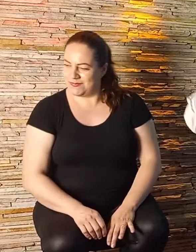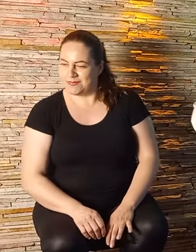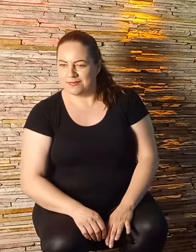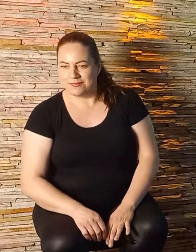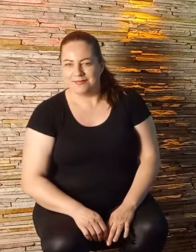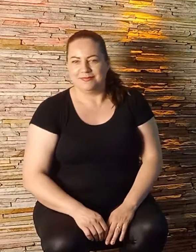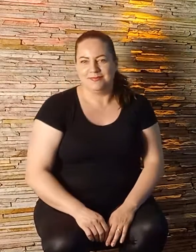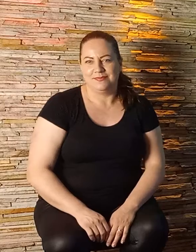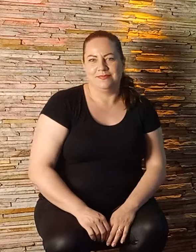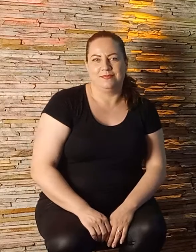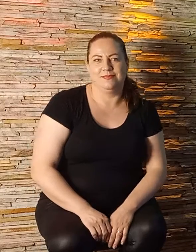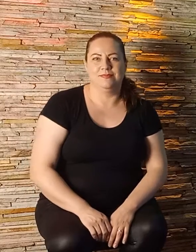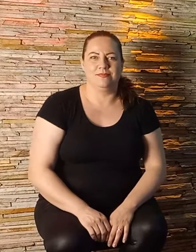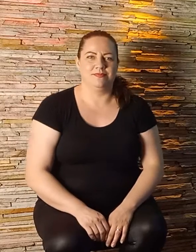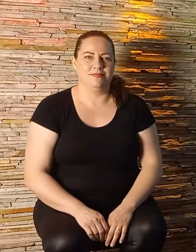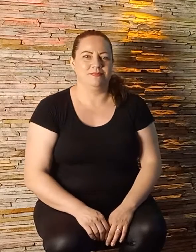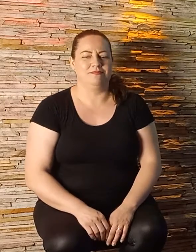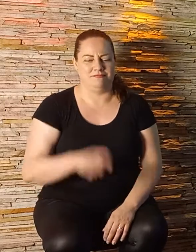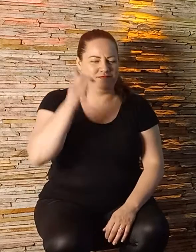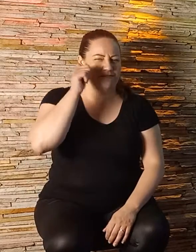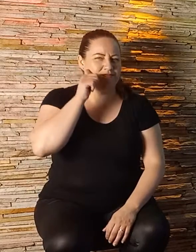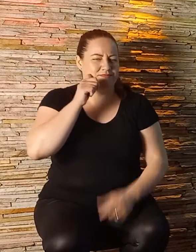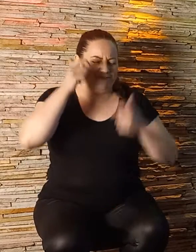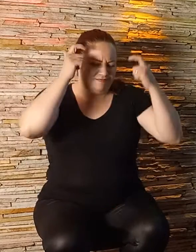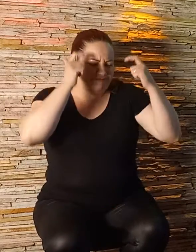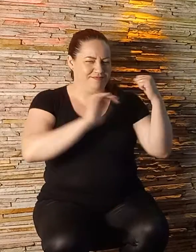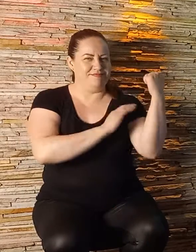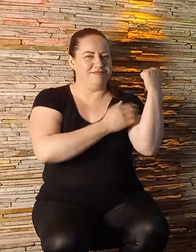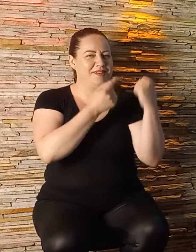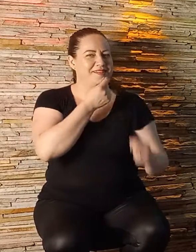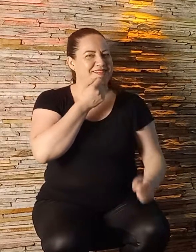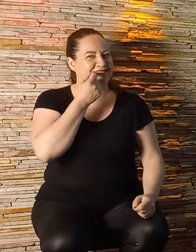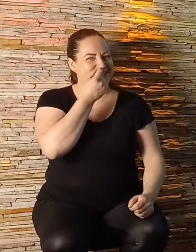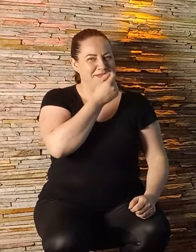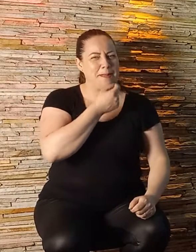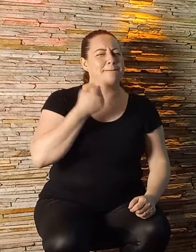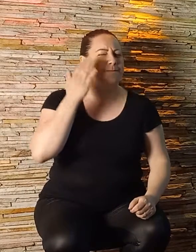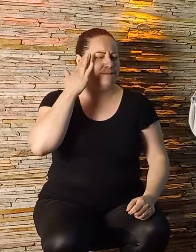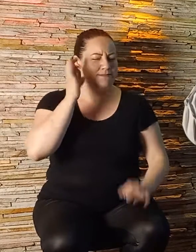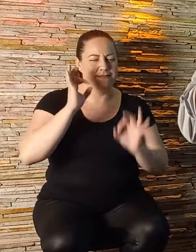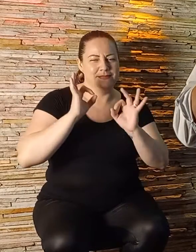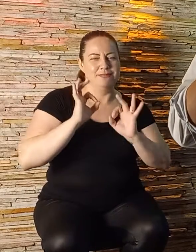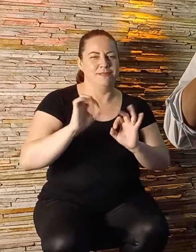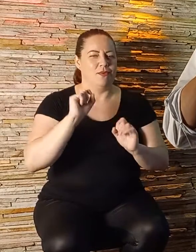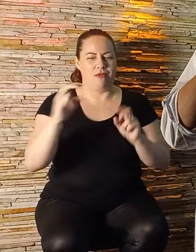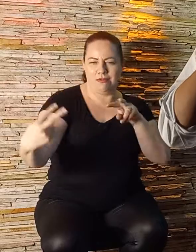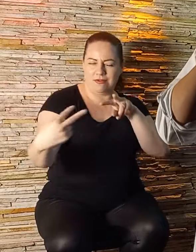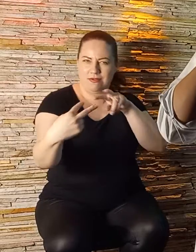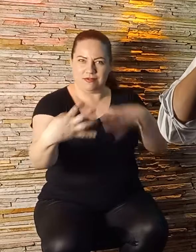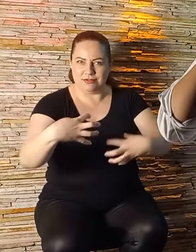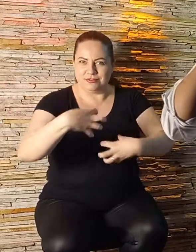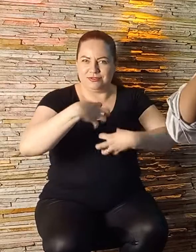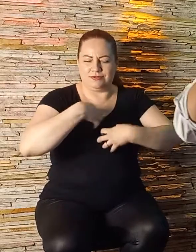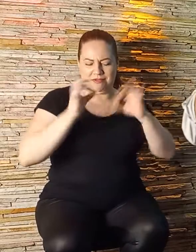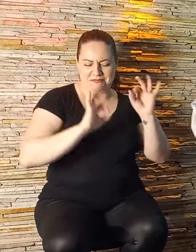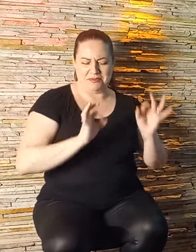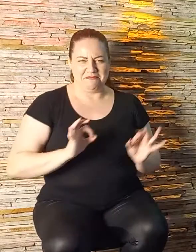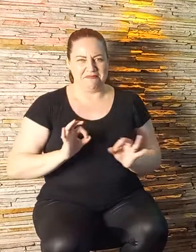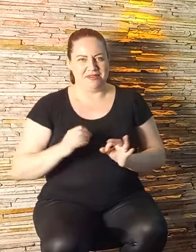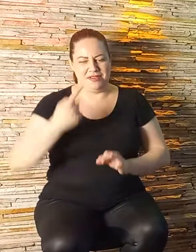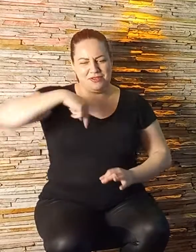onda são heróis realizados alto batom já sabemos muito bem a impressão que causa estamos sendo preparada com